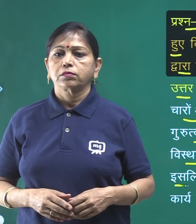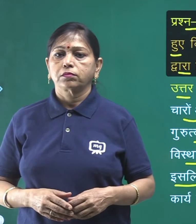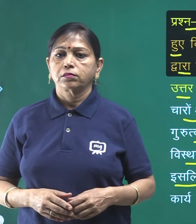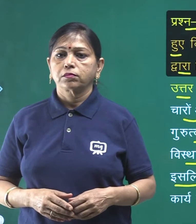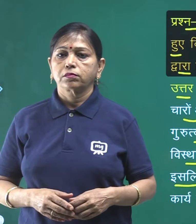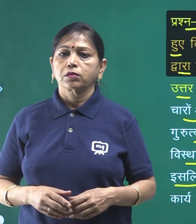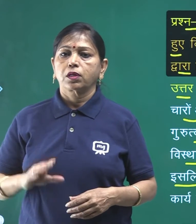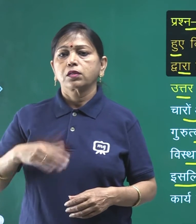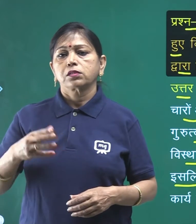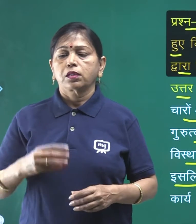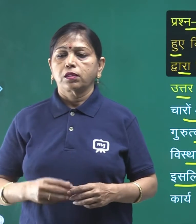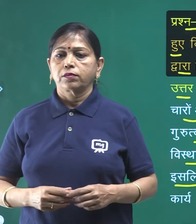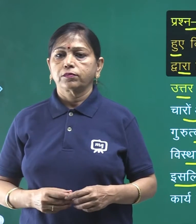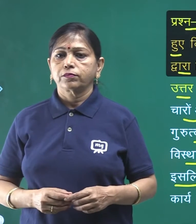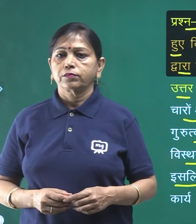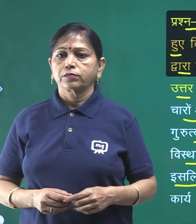इसलिए